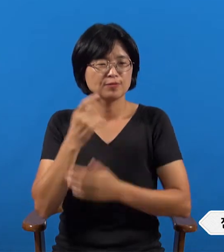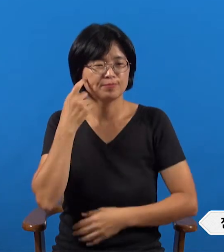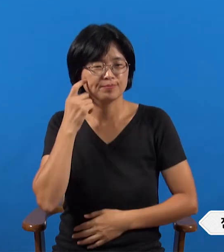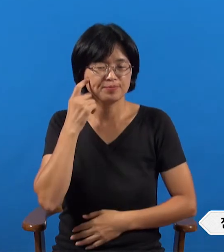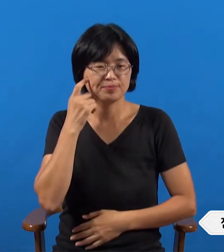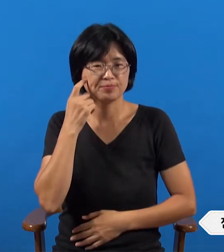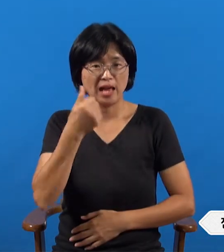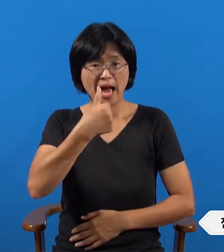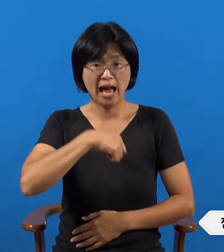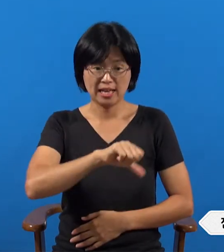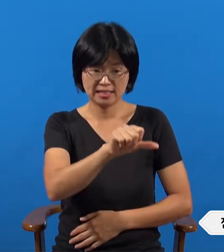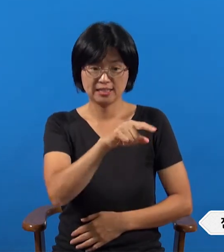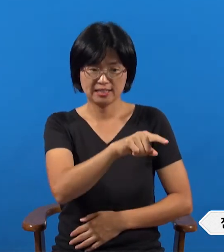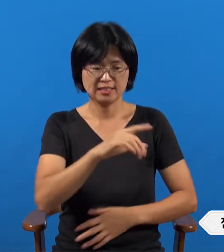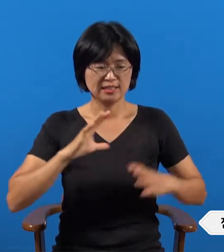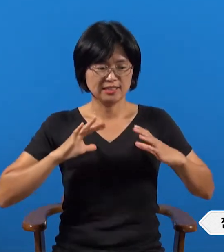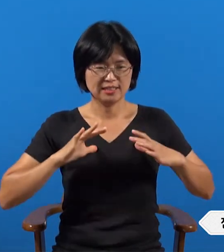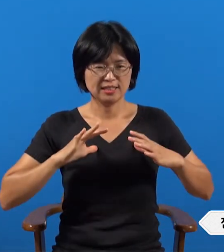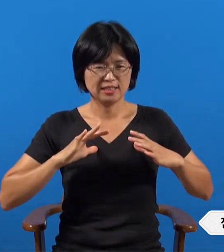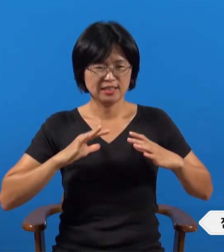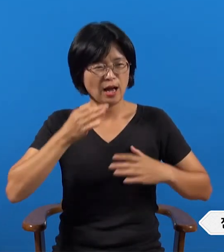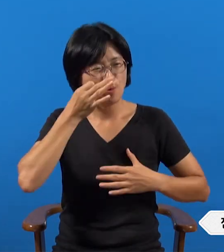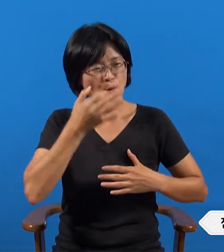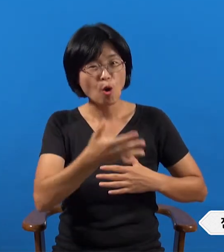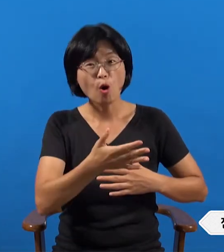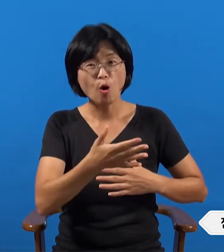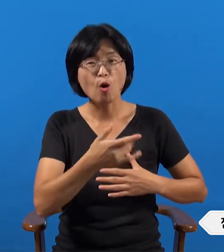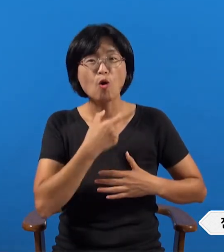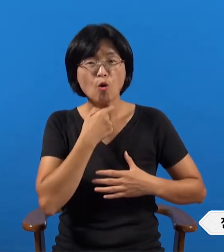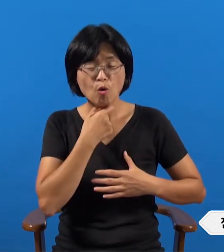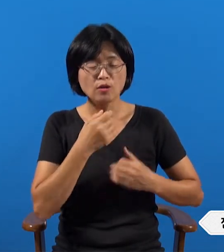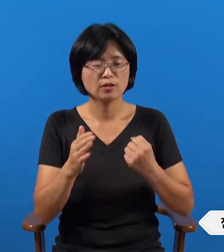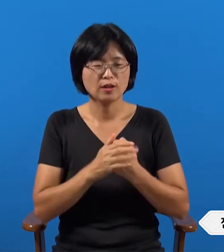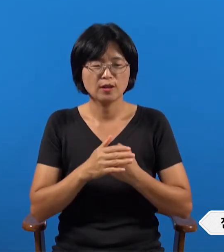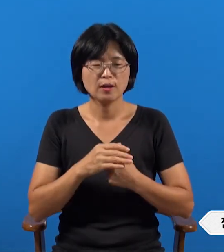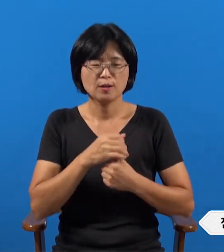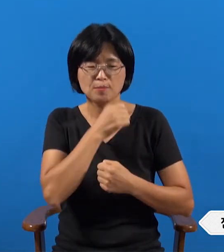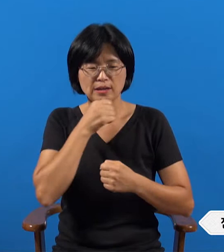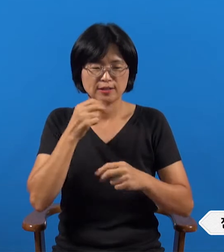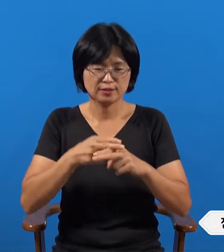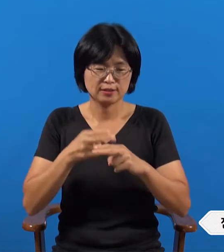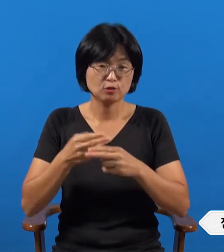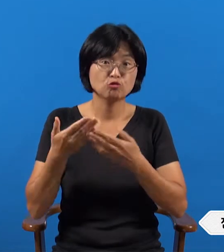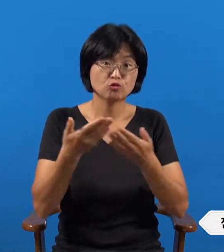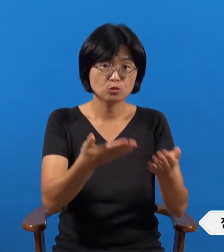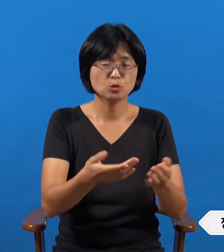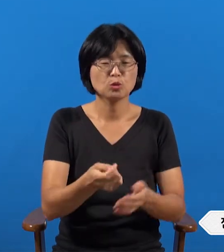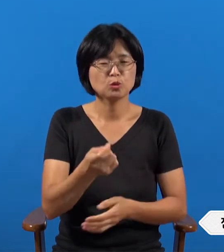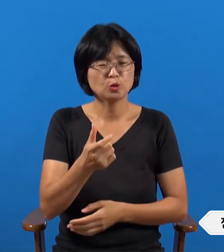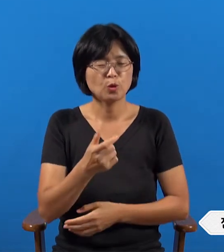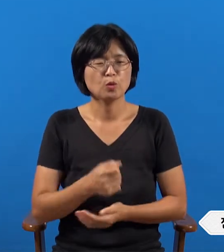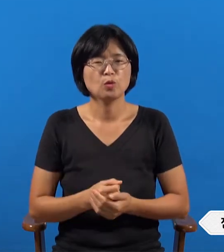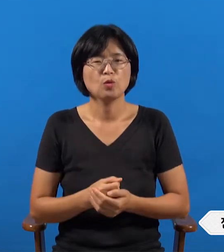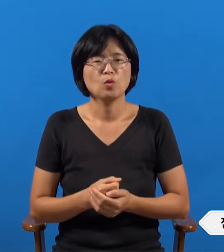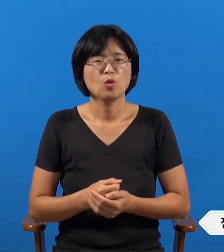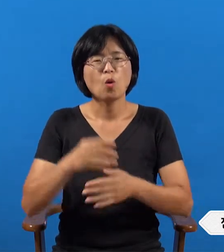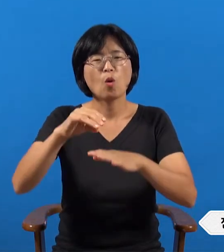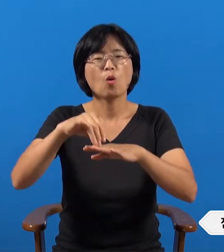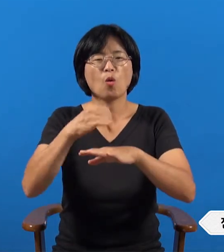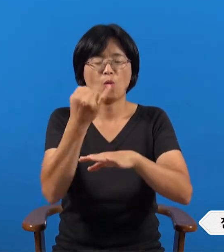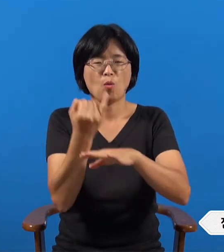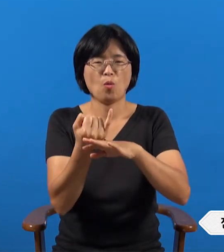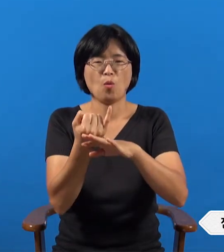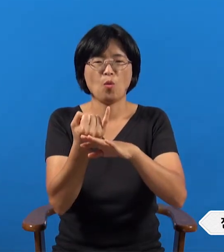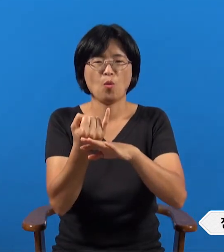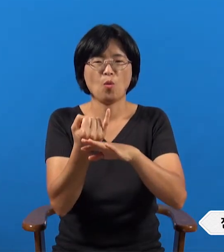생각한 엄마가 자기 아들에게 자랑을 하고 싶었습니다. 맛있는 음식을 만들어주면서 약간